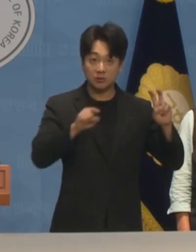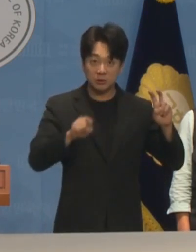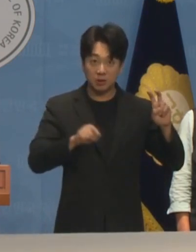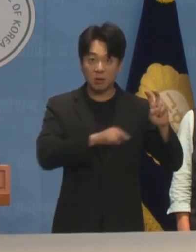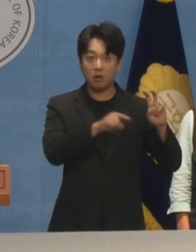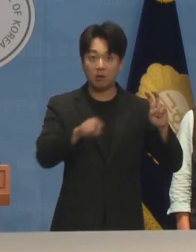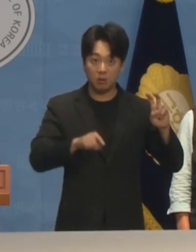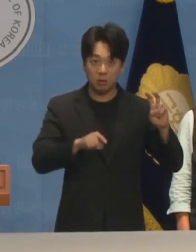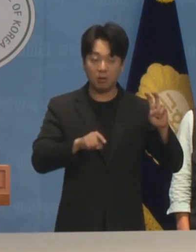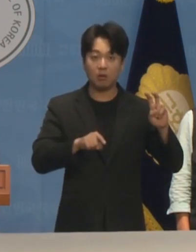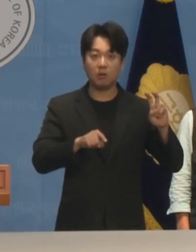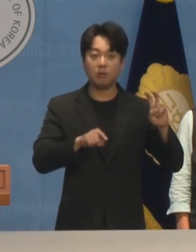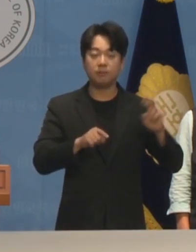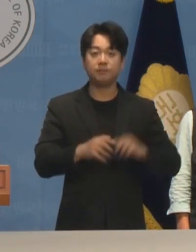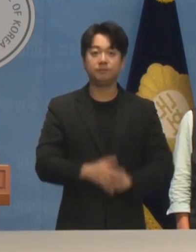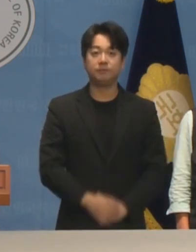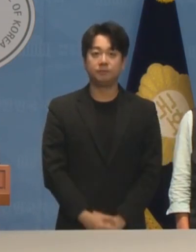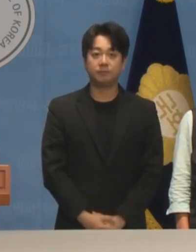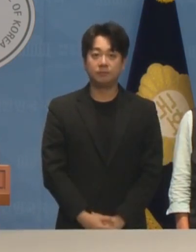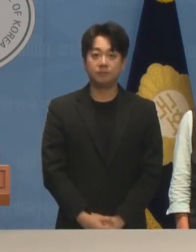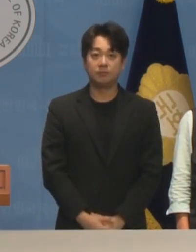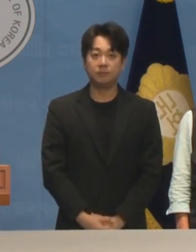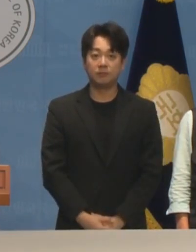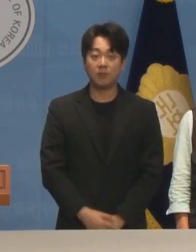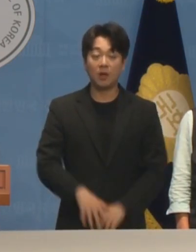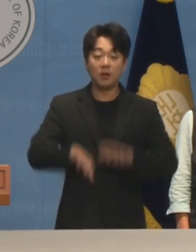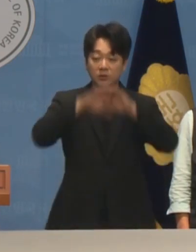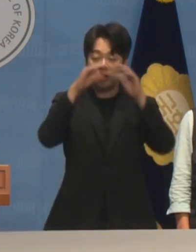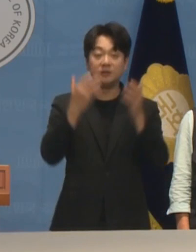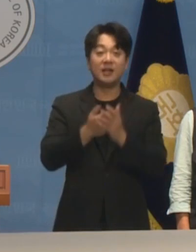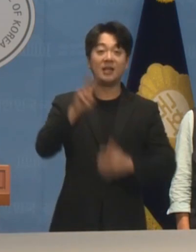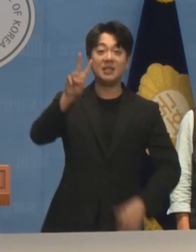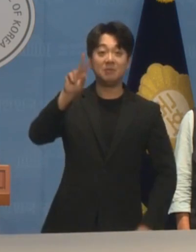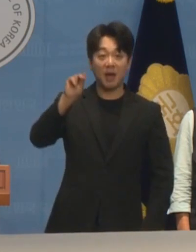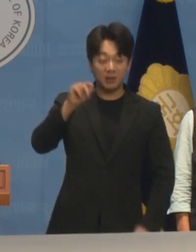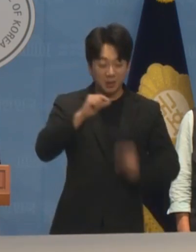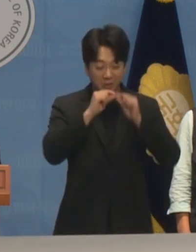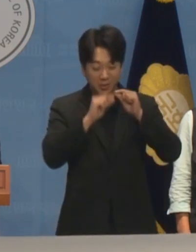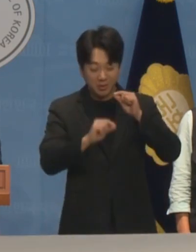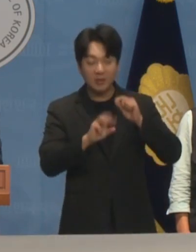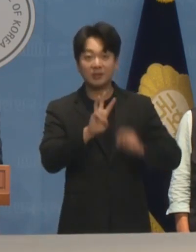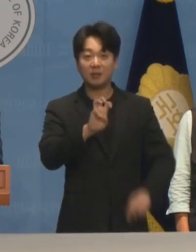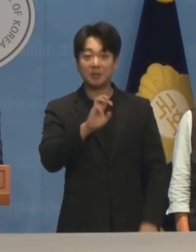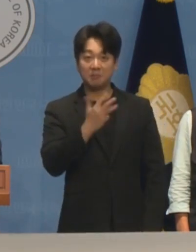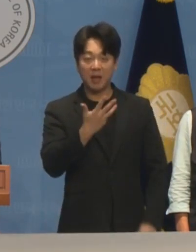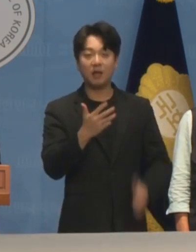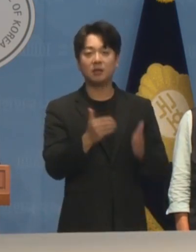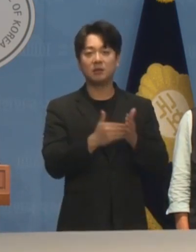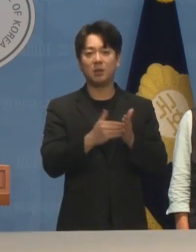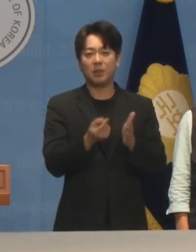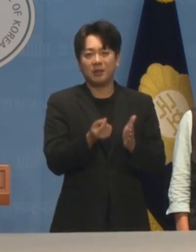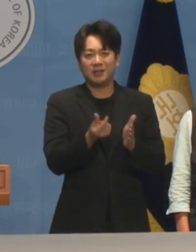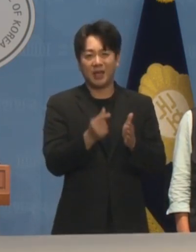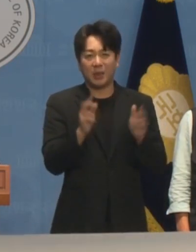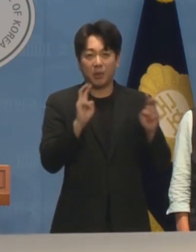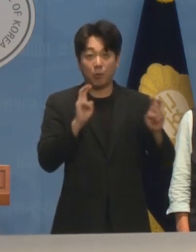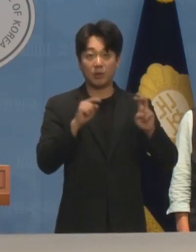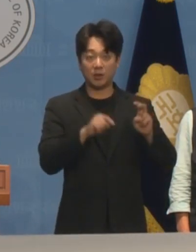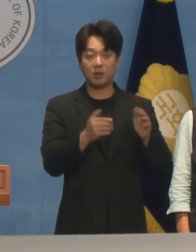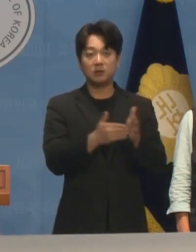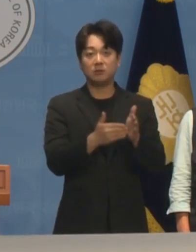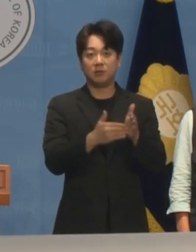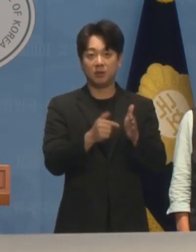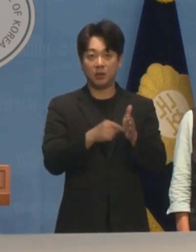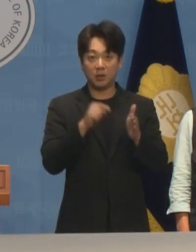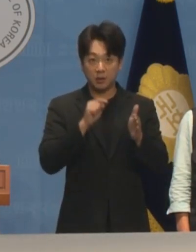울산공장으로 본다면 큰 인원은 아닙니다. 지금까지 1차 하도급 업체에 대해 고용 승계